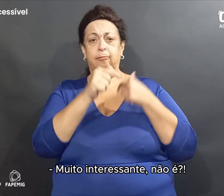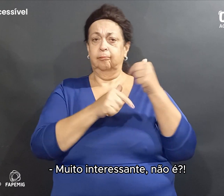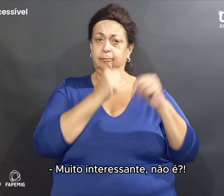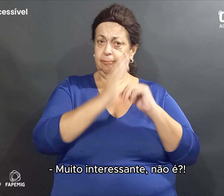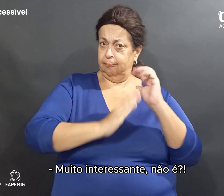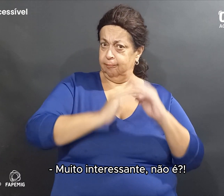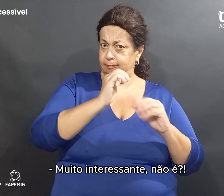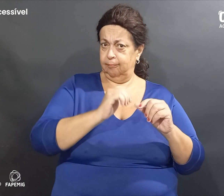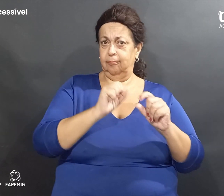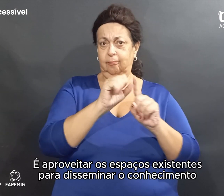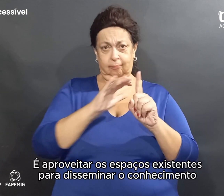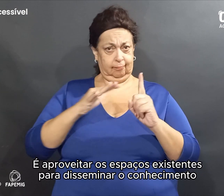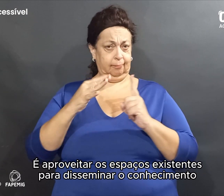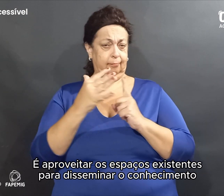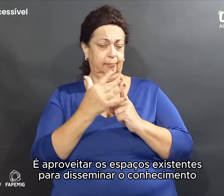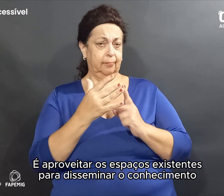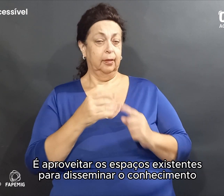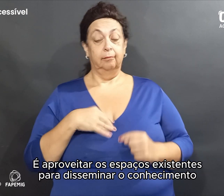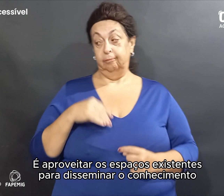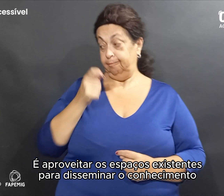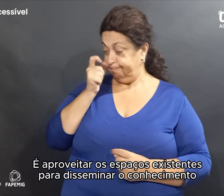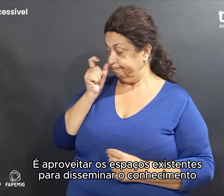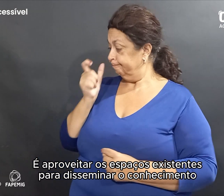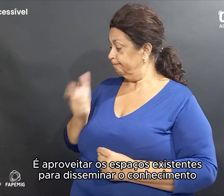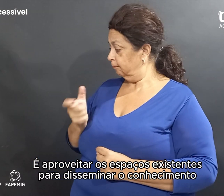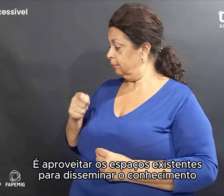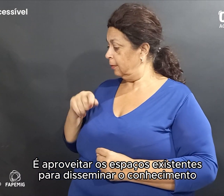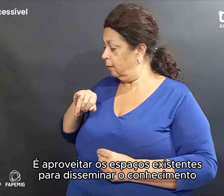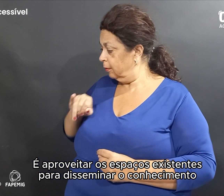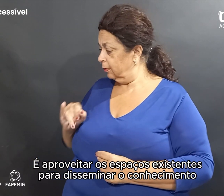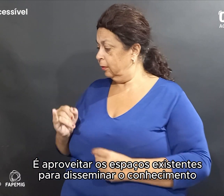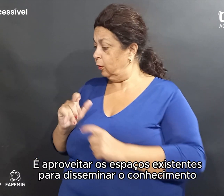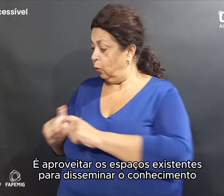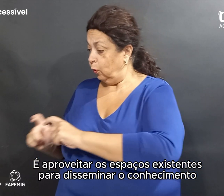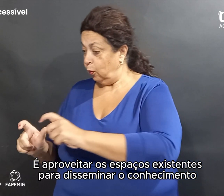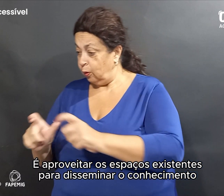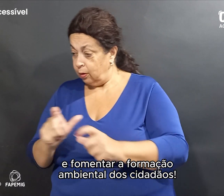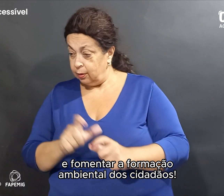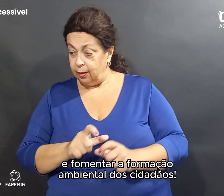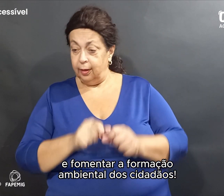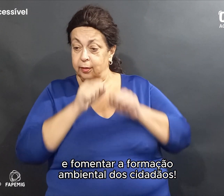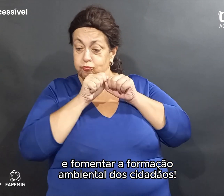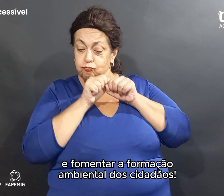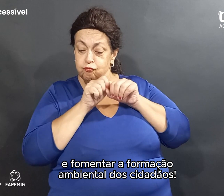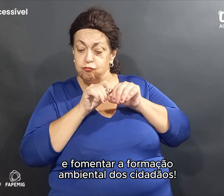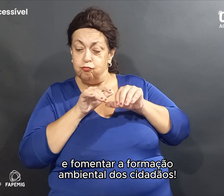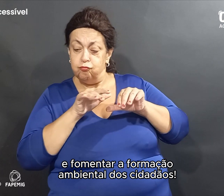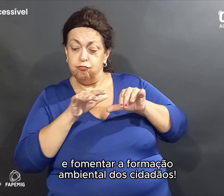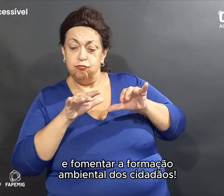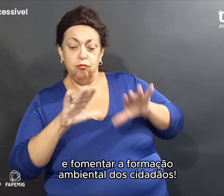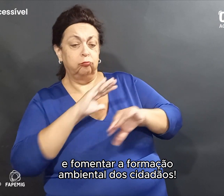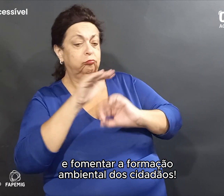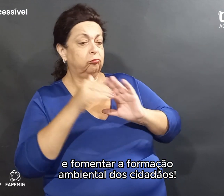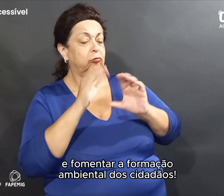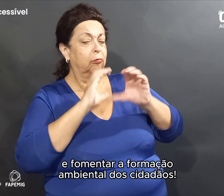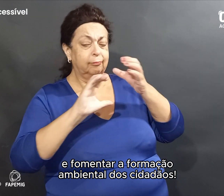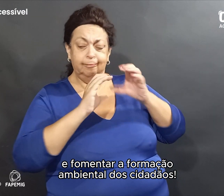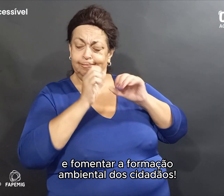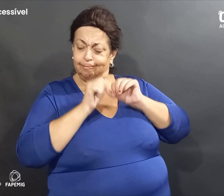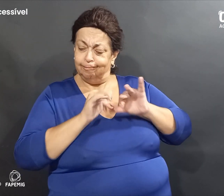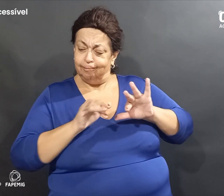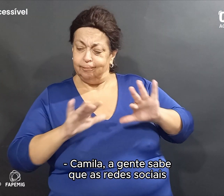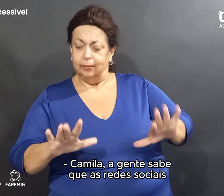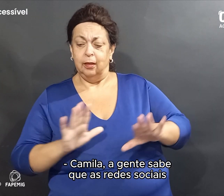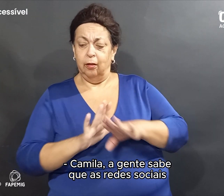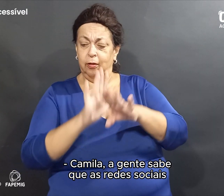Muito interessante, né? Reaproveitar os espaços existentes para disseminar o conhecimento e fomentar a formação ambiental dos